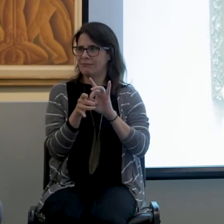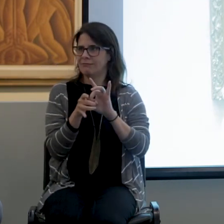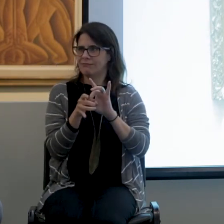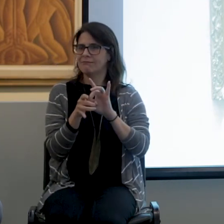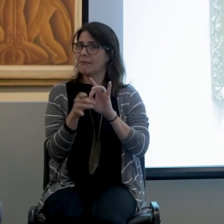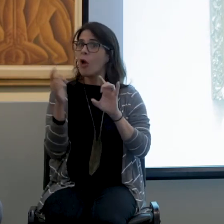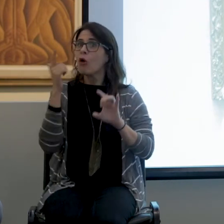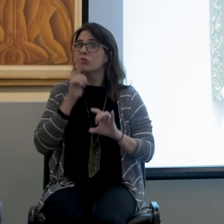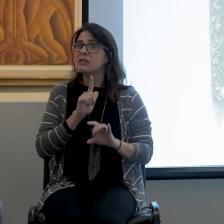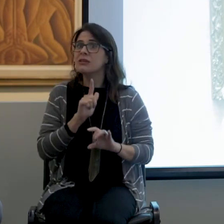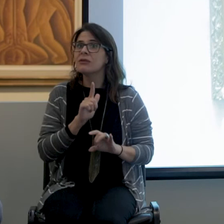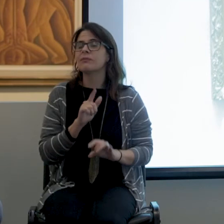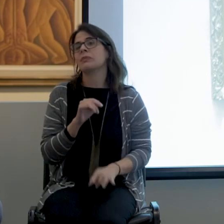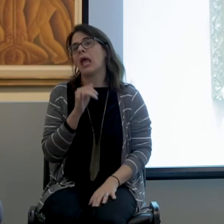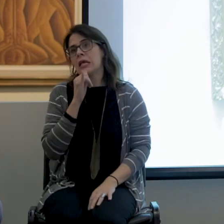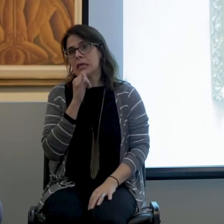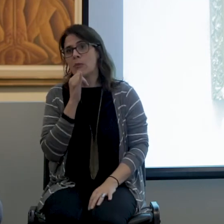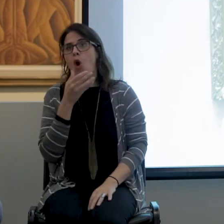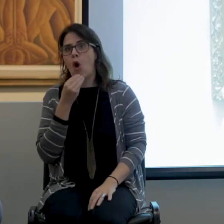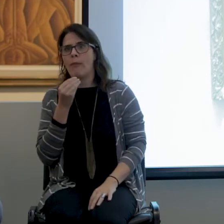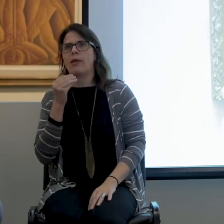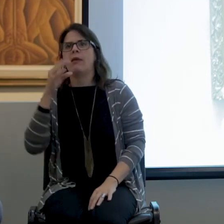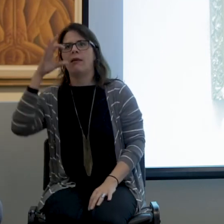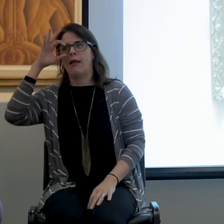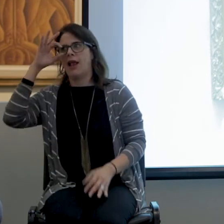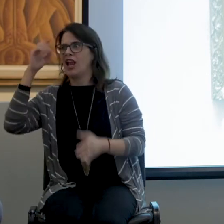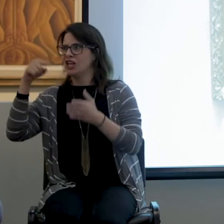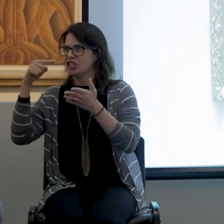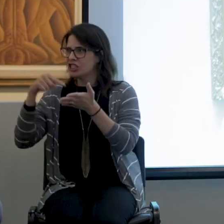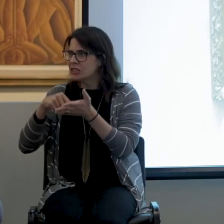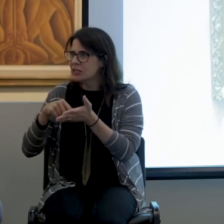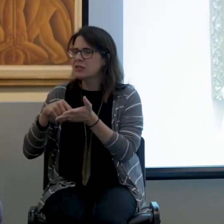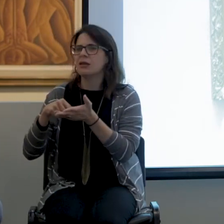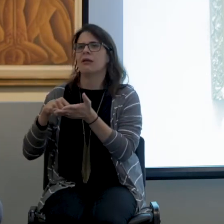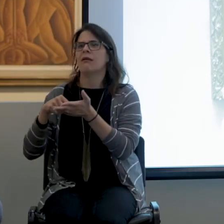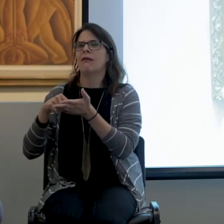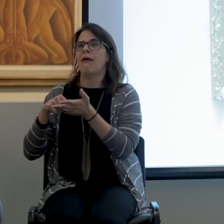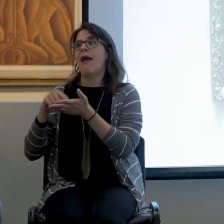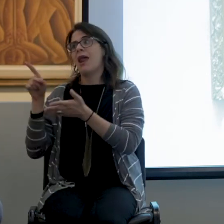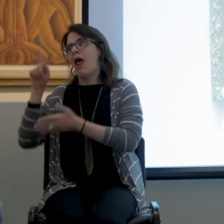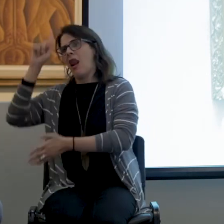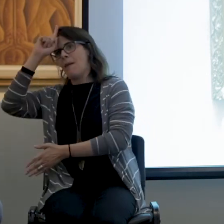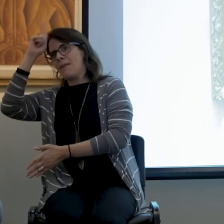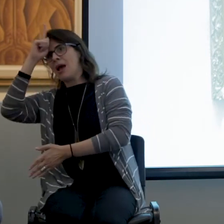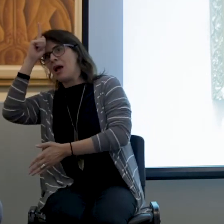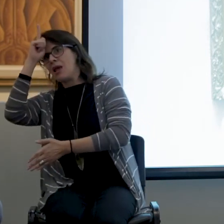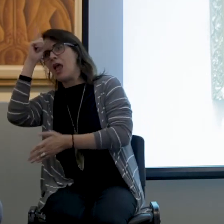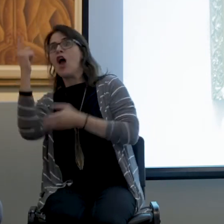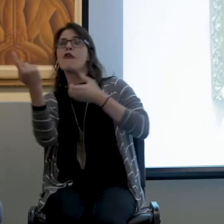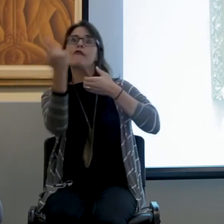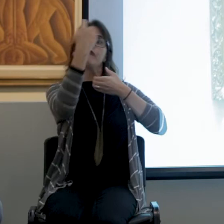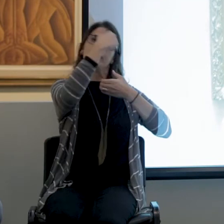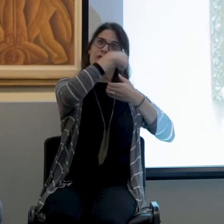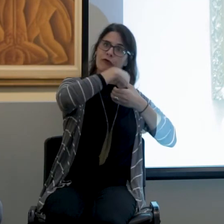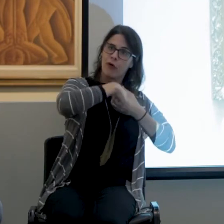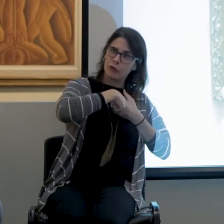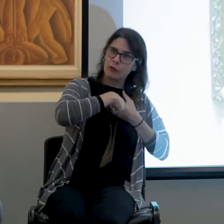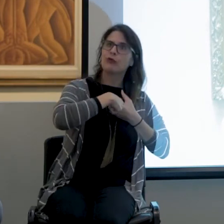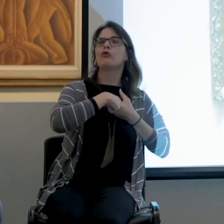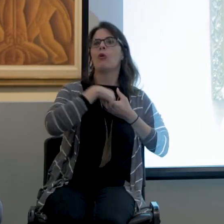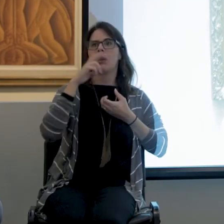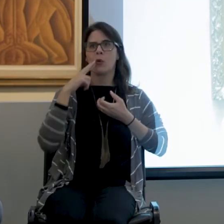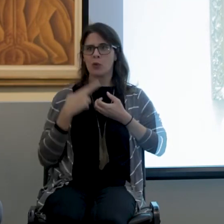O Kandinsky, que era um aristocrata, que saiu para estudar na Alemanha, voltou para a Rússia, né?